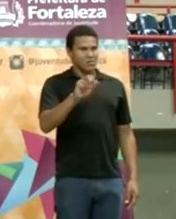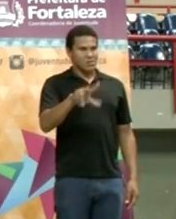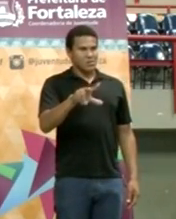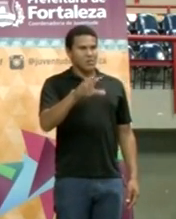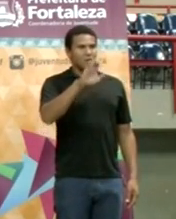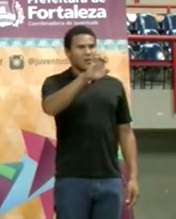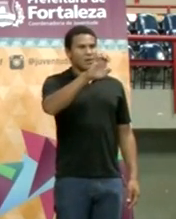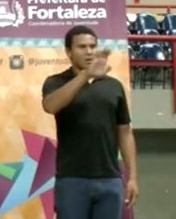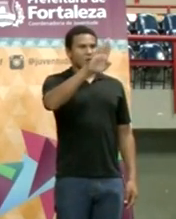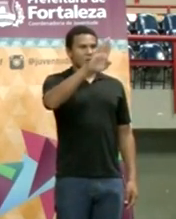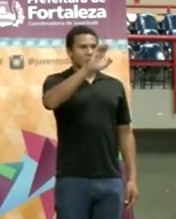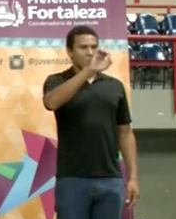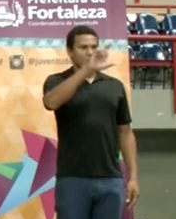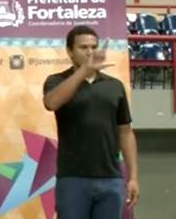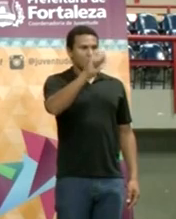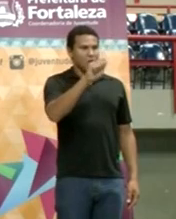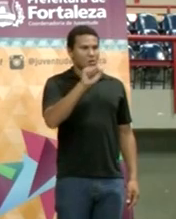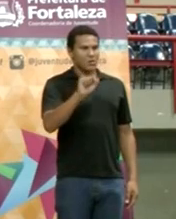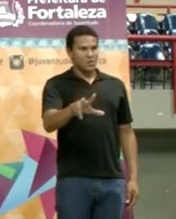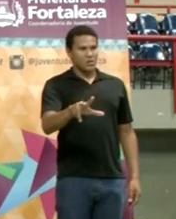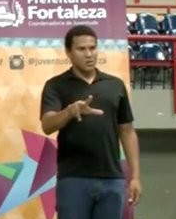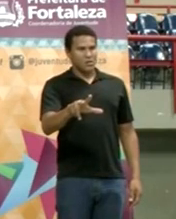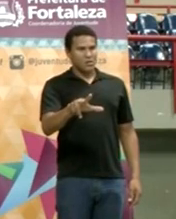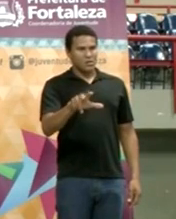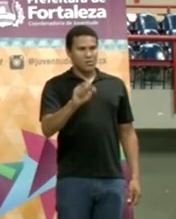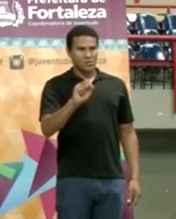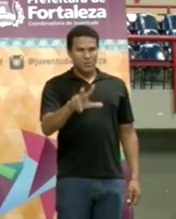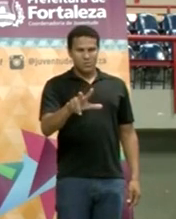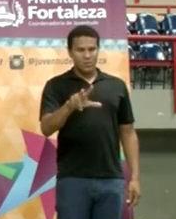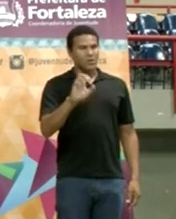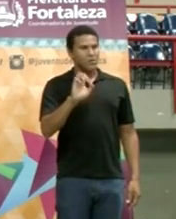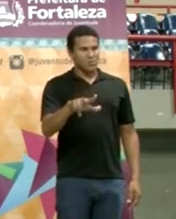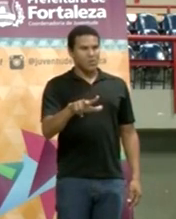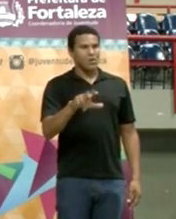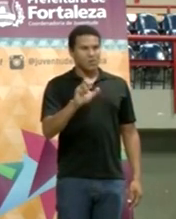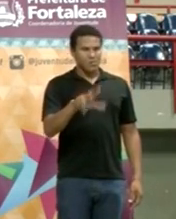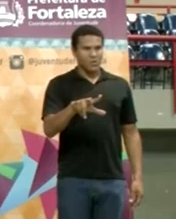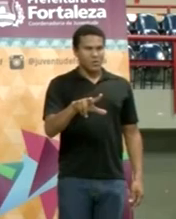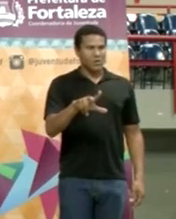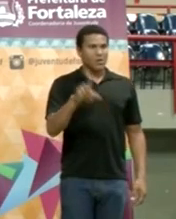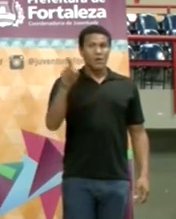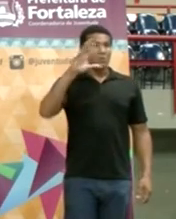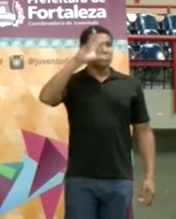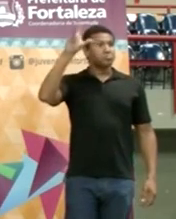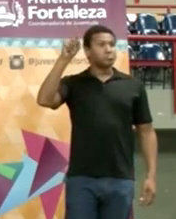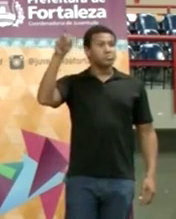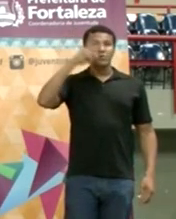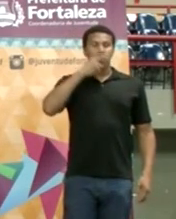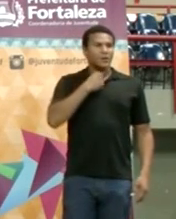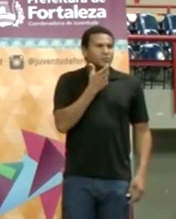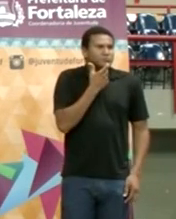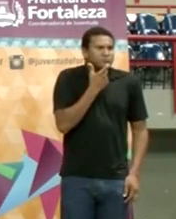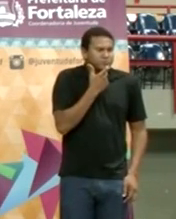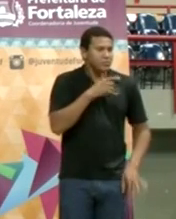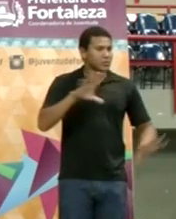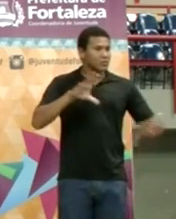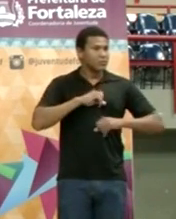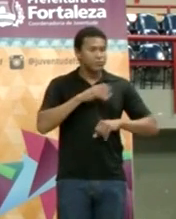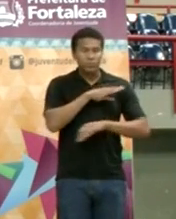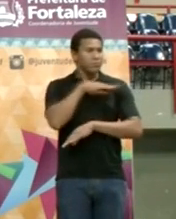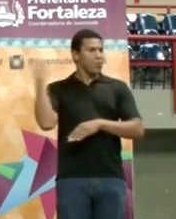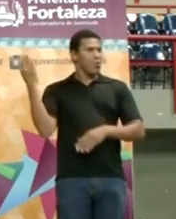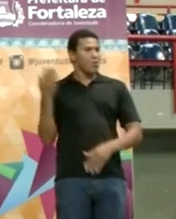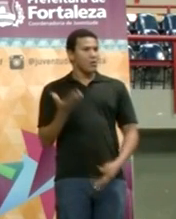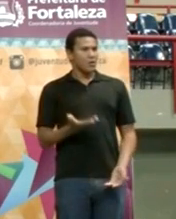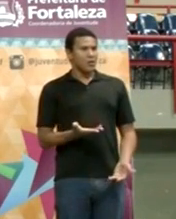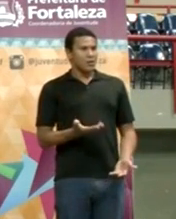mídia, ele é uma doença que aconteceu lá na África, que mata muito rápido. Então, assim, a letalidade dele é maior do que outros